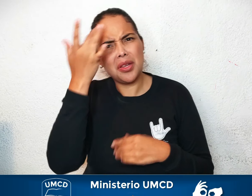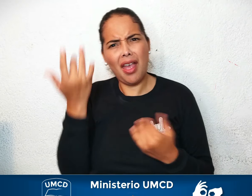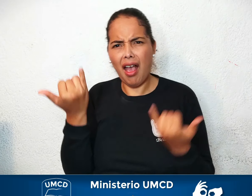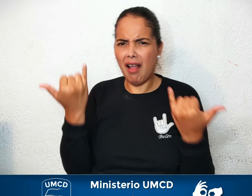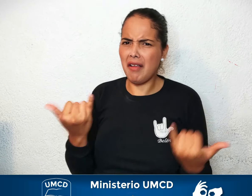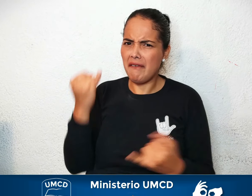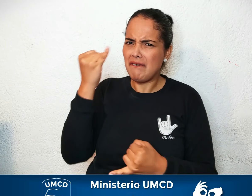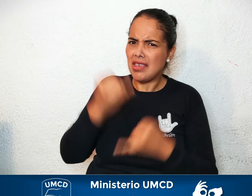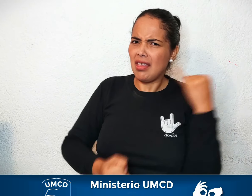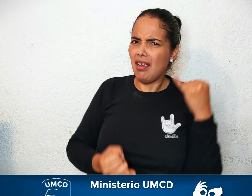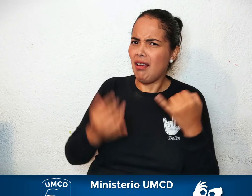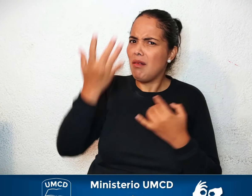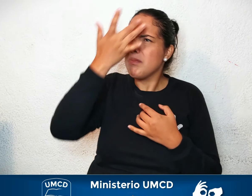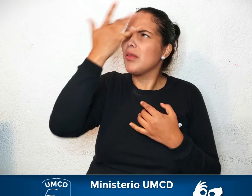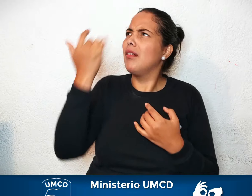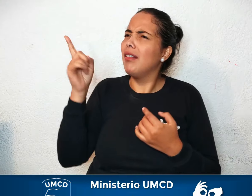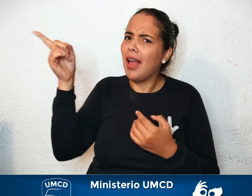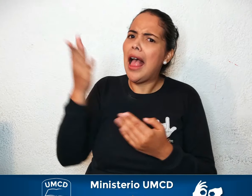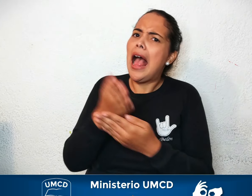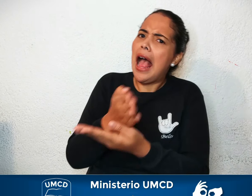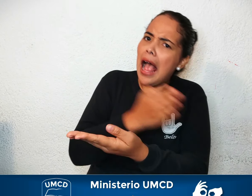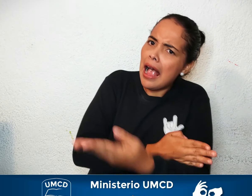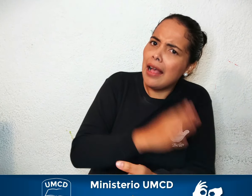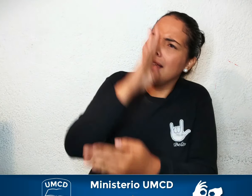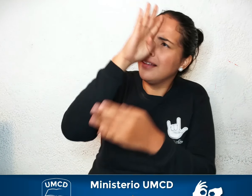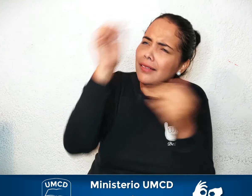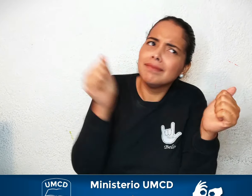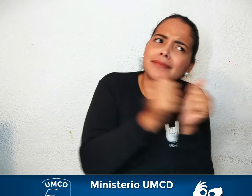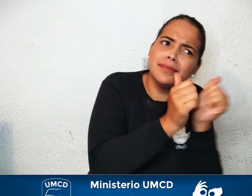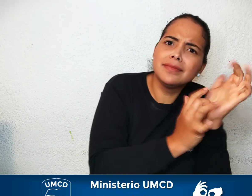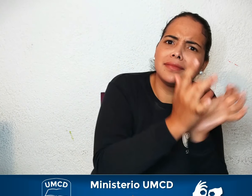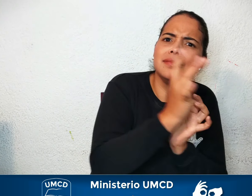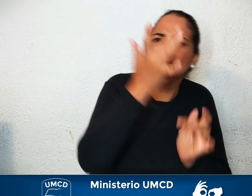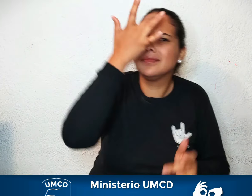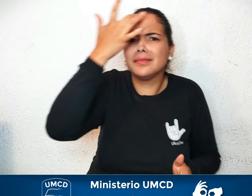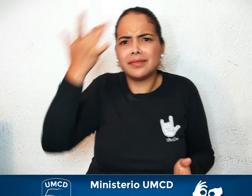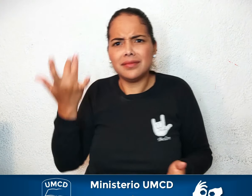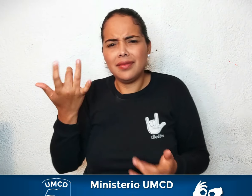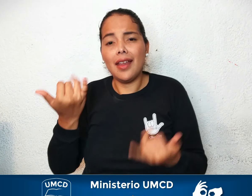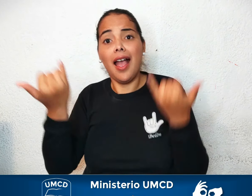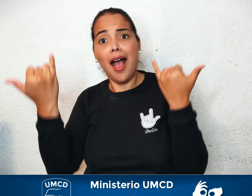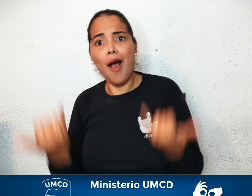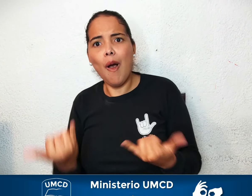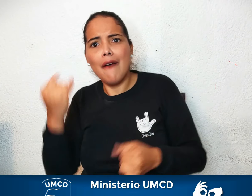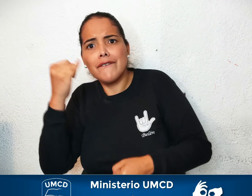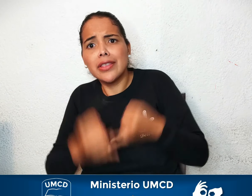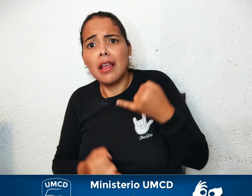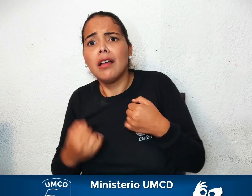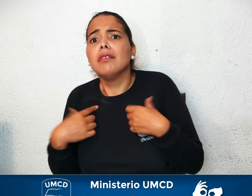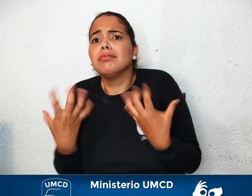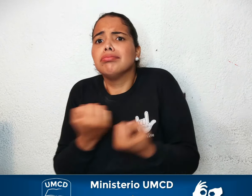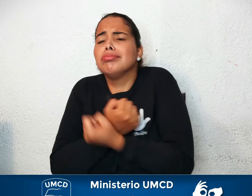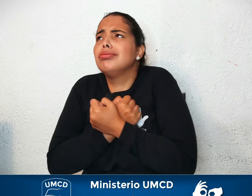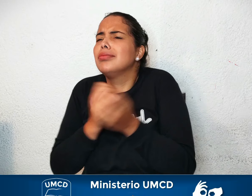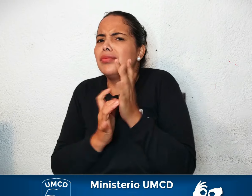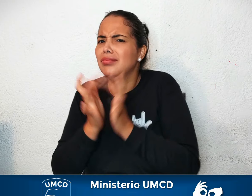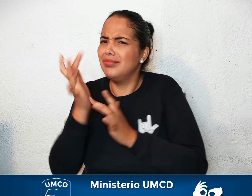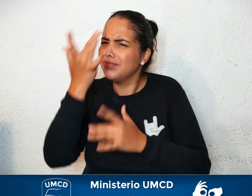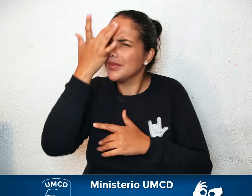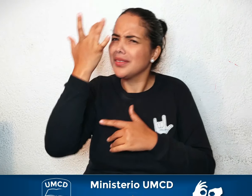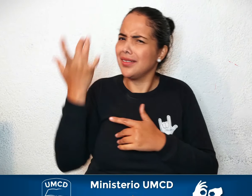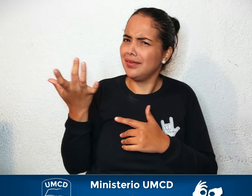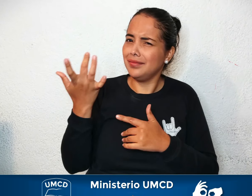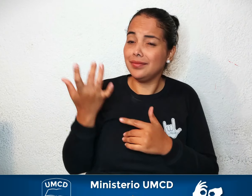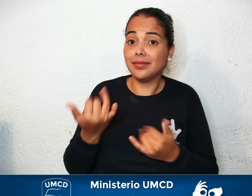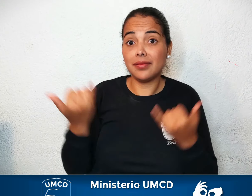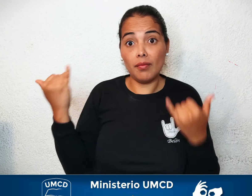¿Por qué? ¿Qué es lo que había pasado? Que este hombre, que de repente había sido miembro del concilio, pero como nos dice en otros